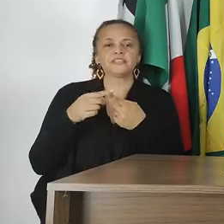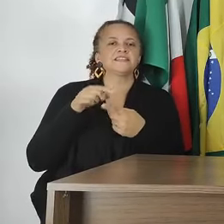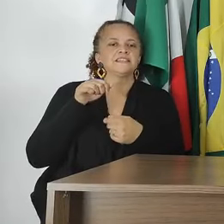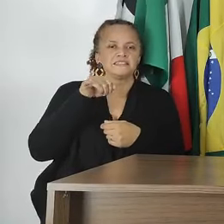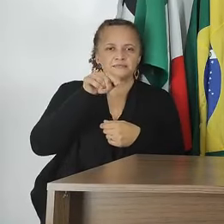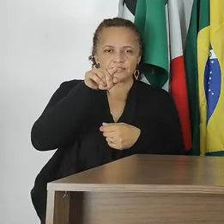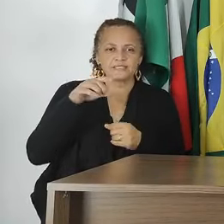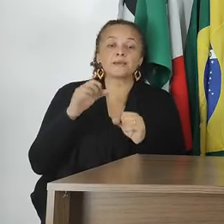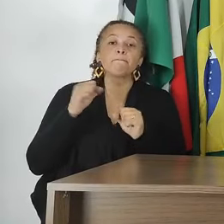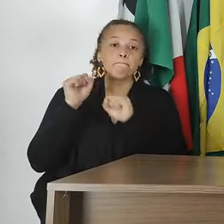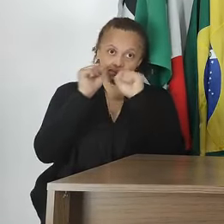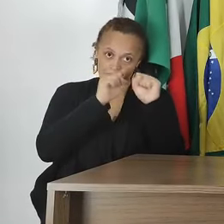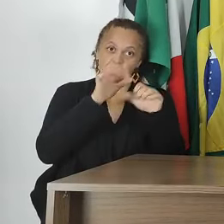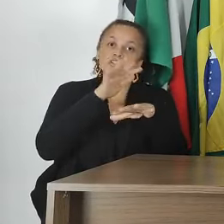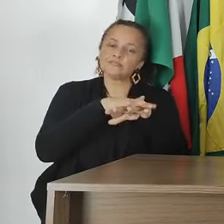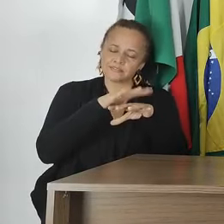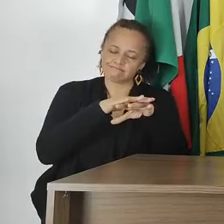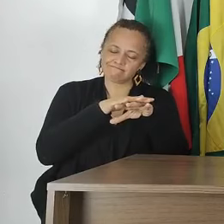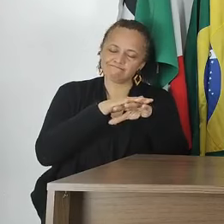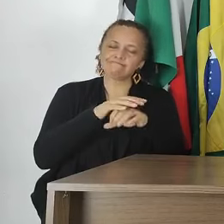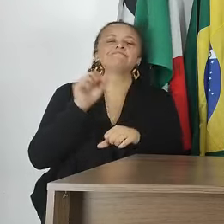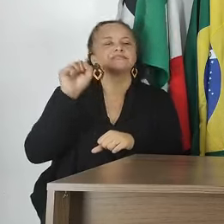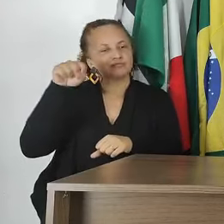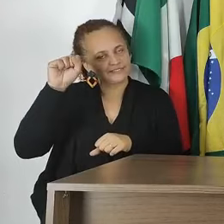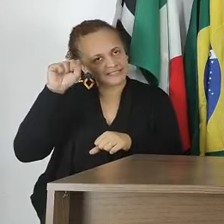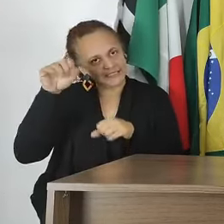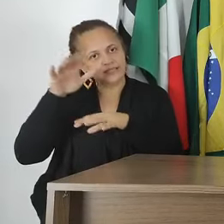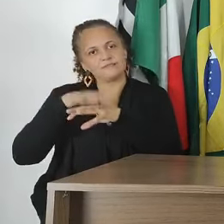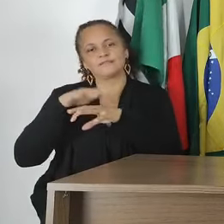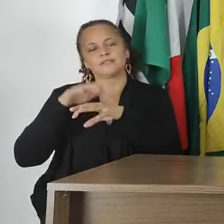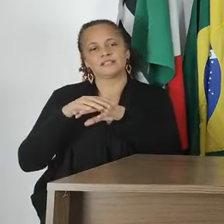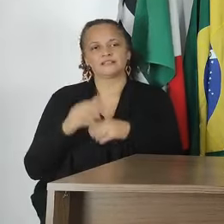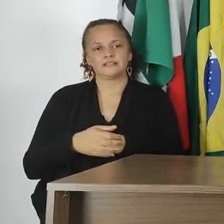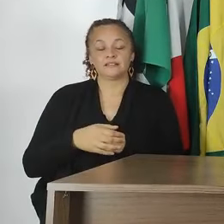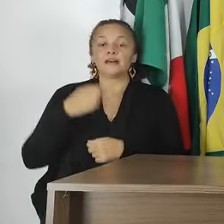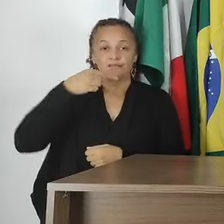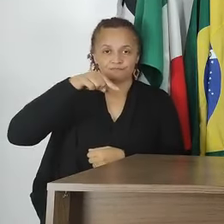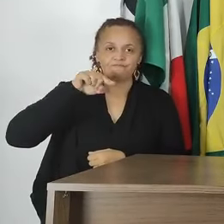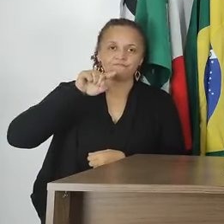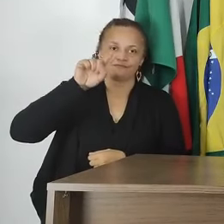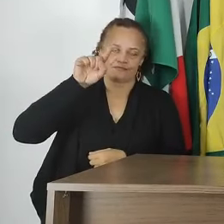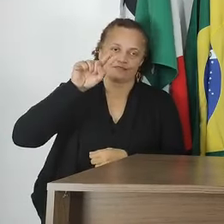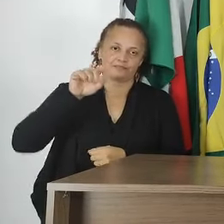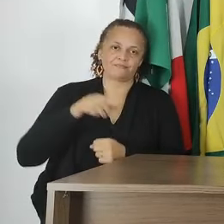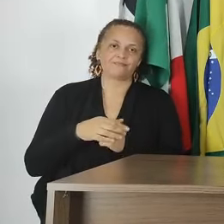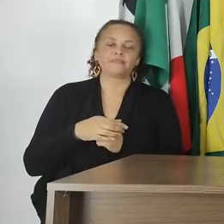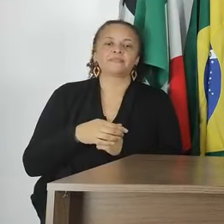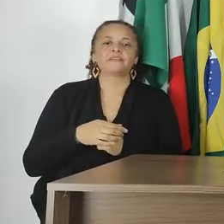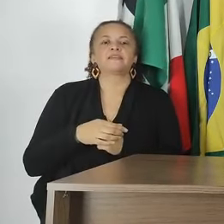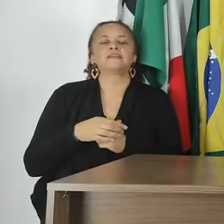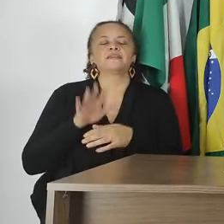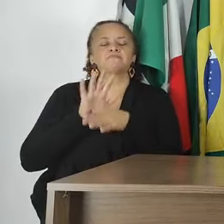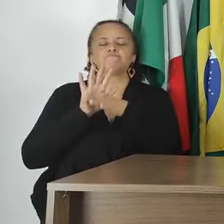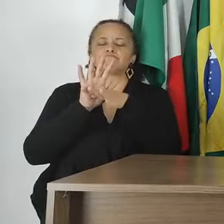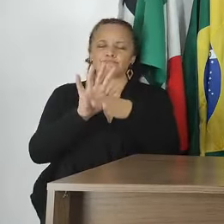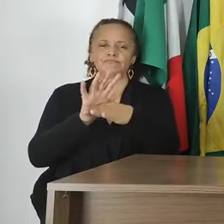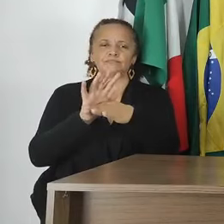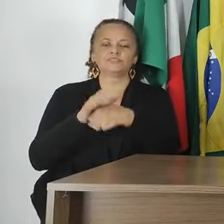de fazê-lo. Não digas a teu próximo, vai e volta amanhã, então te